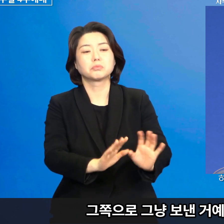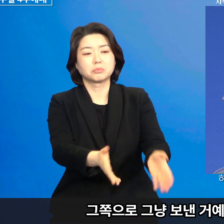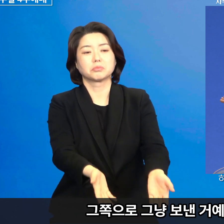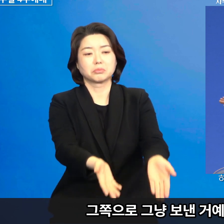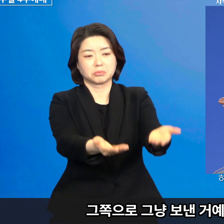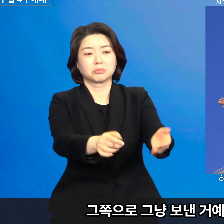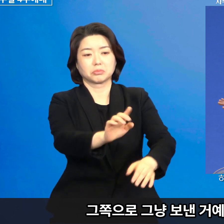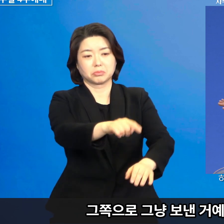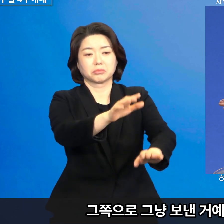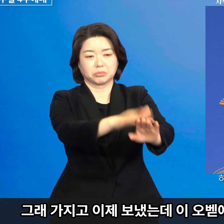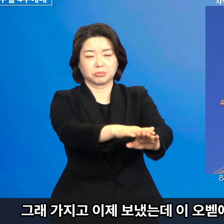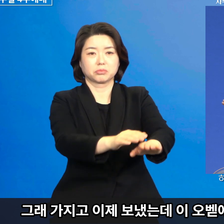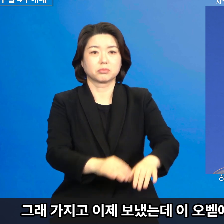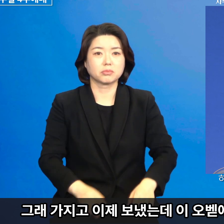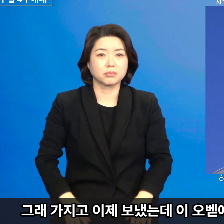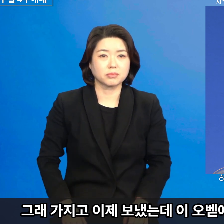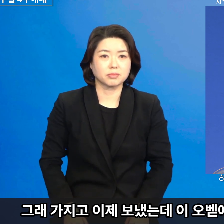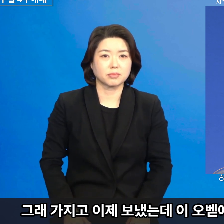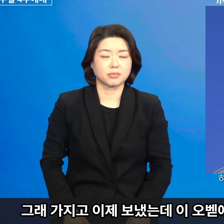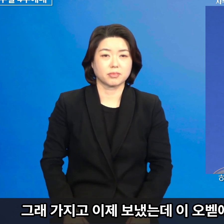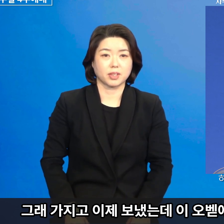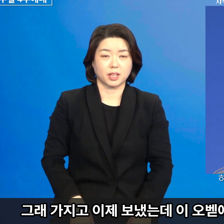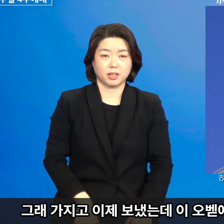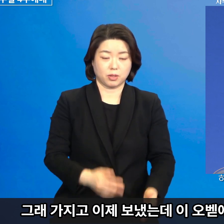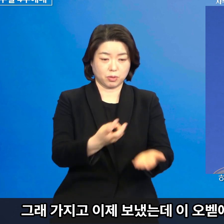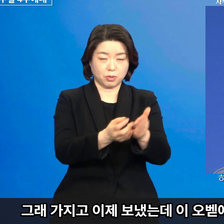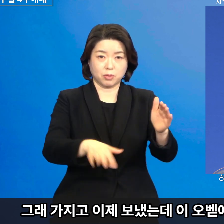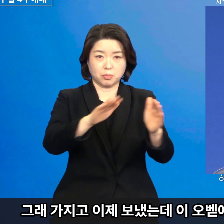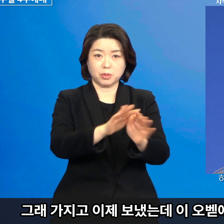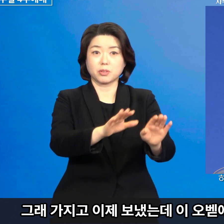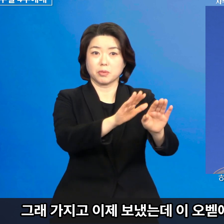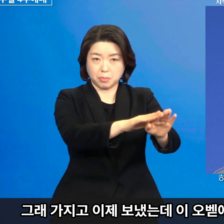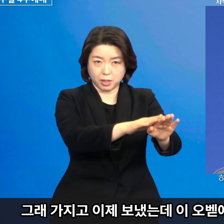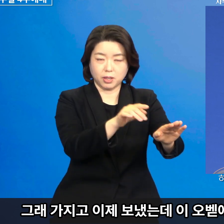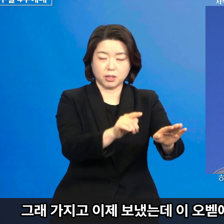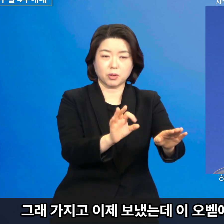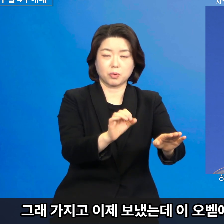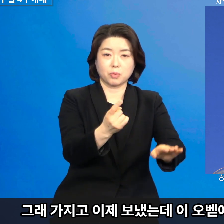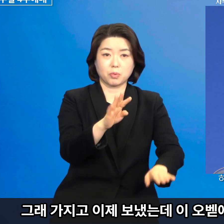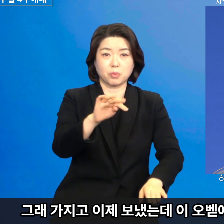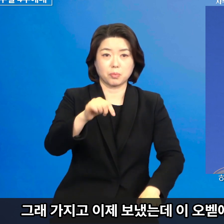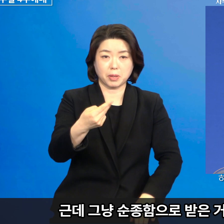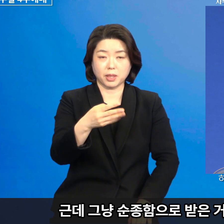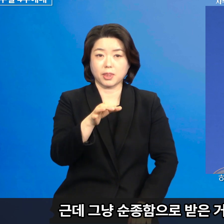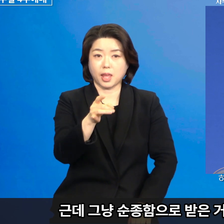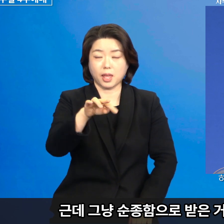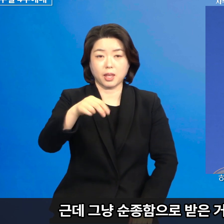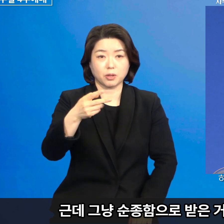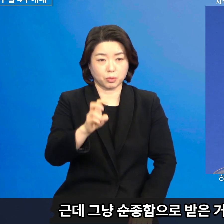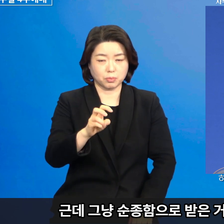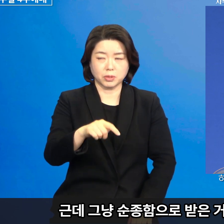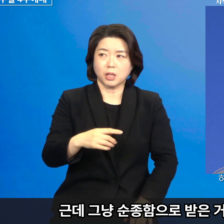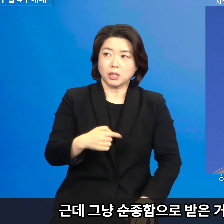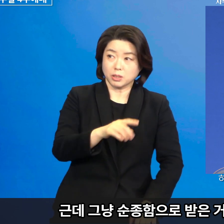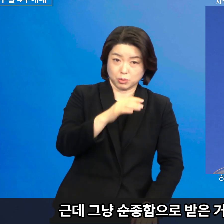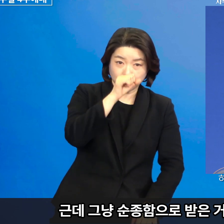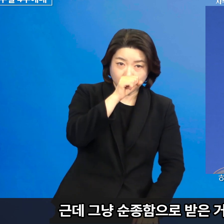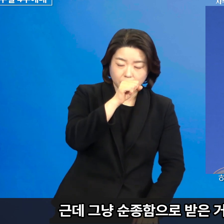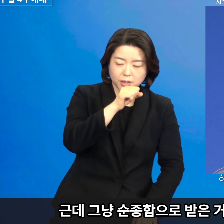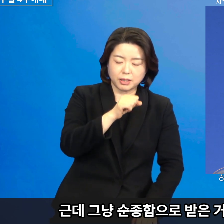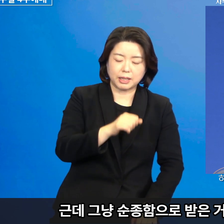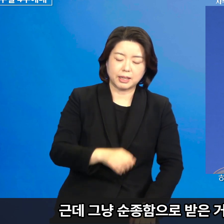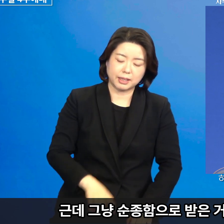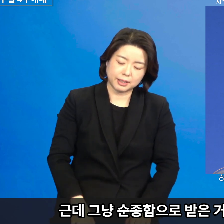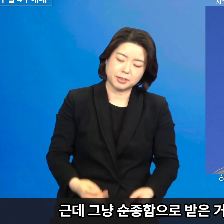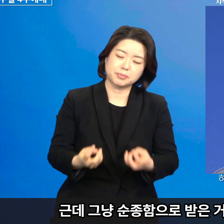그냥 글로 보내라. 그래가지고 이제 보냈는데 이 오벳 에돔이라고 뭐 이걸 좋아하겠습니까? 근데 그냥